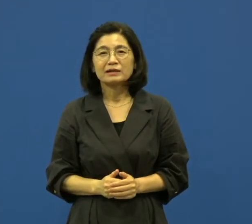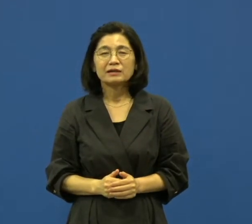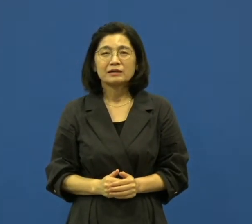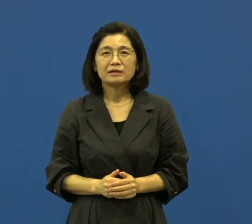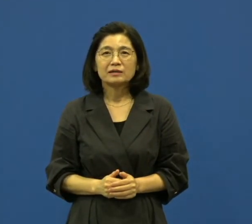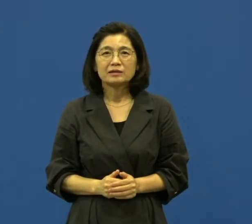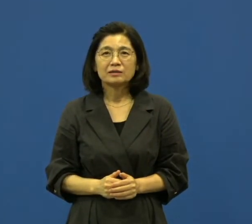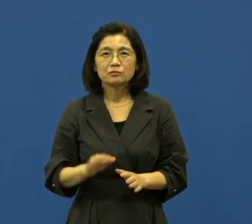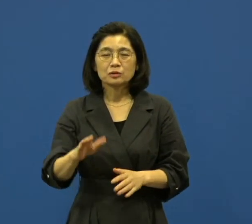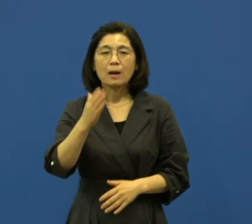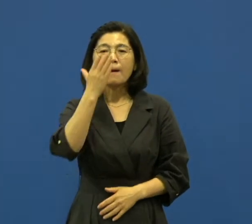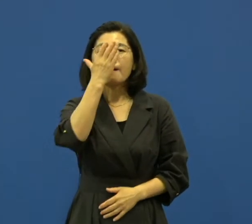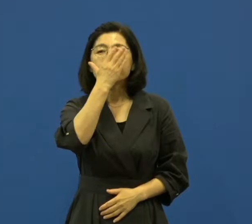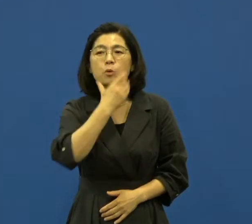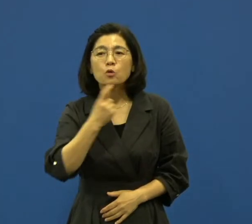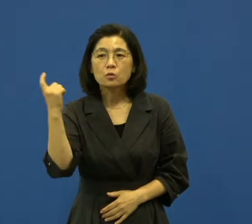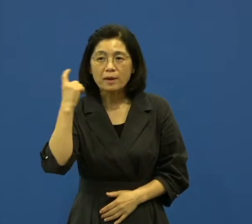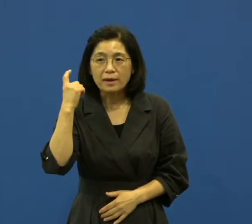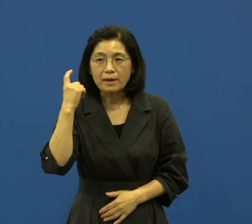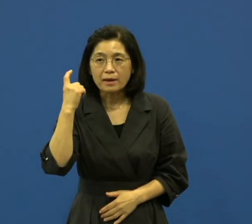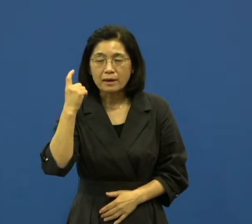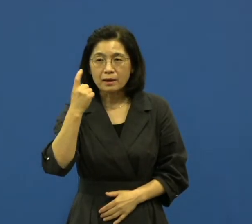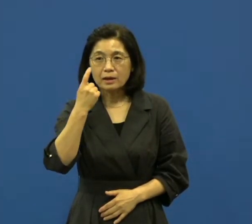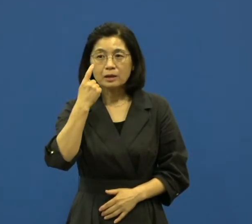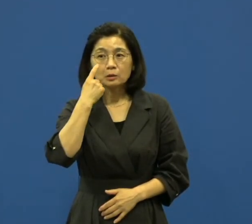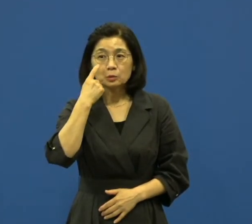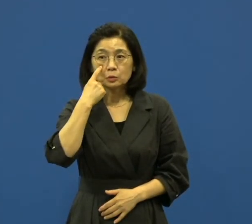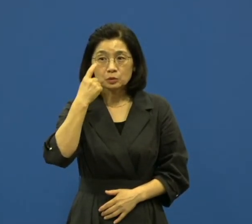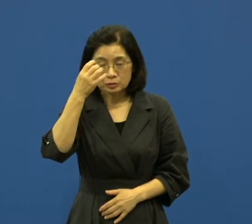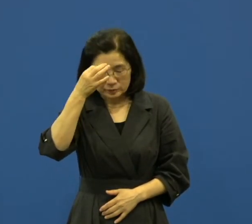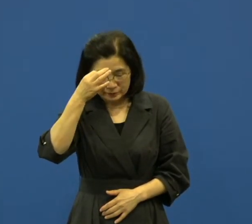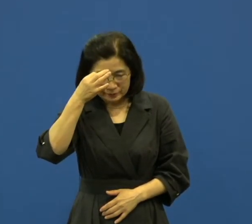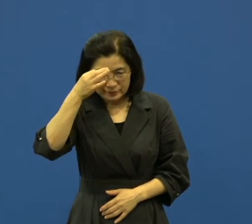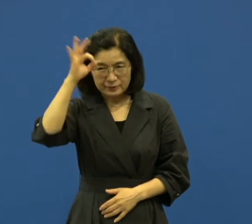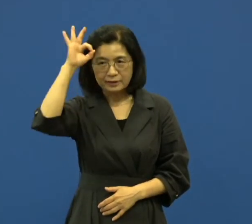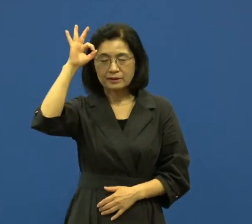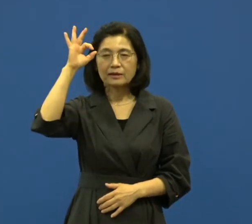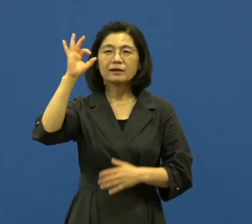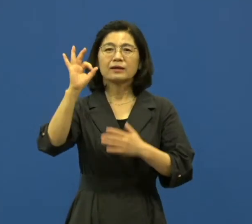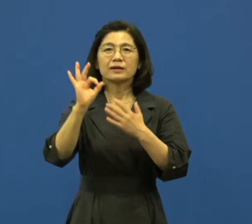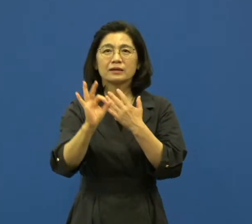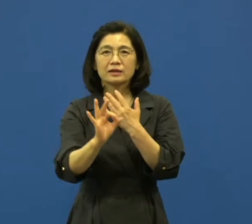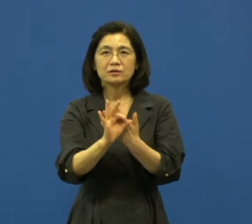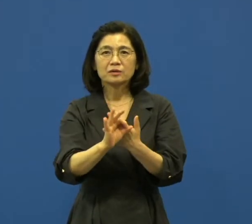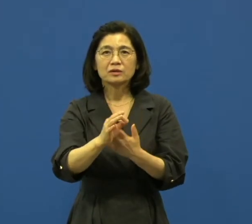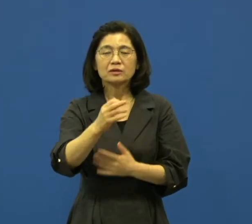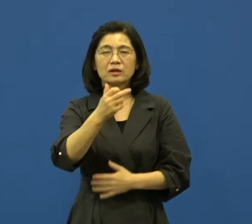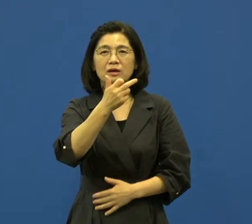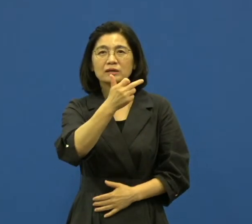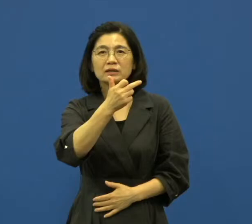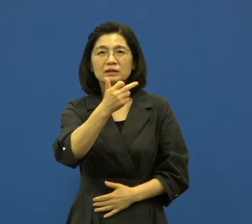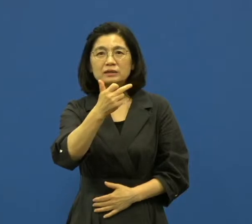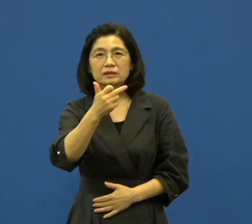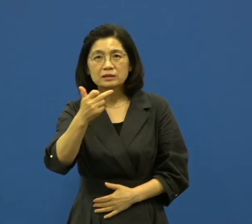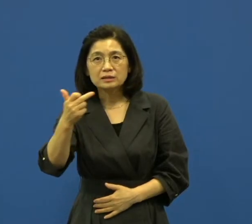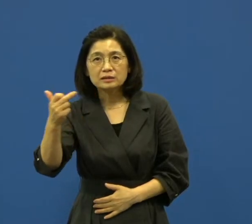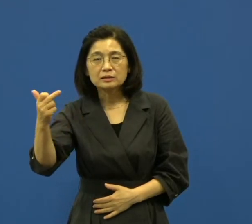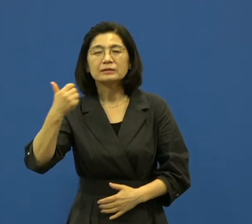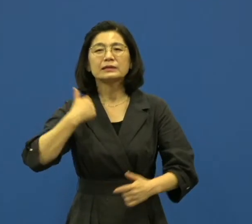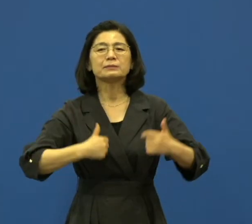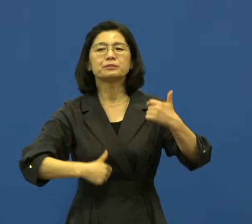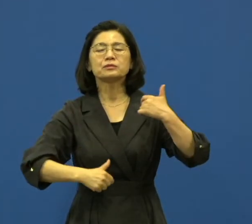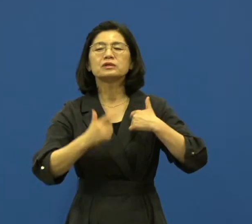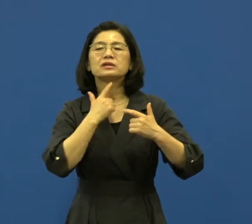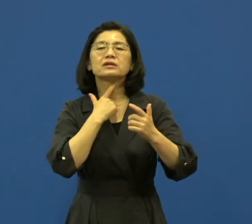자, 우리가 복음의 눈을 뜨면 큰 기쁨이 있다고 그랬어요. 지금 우리가 만약에 큰 기쁨을